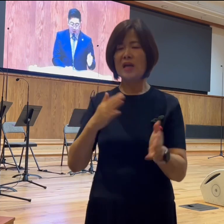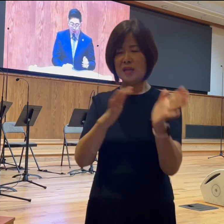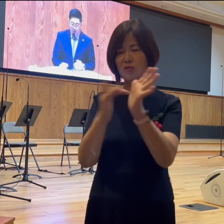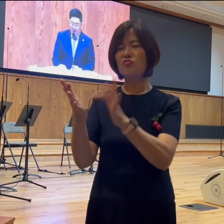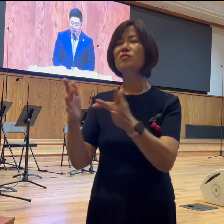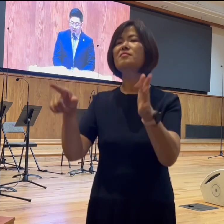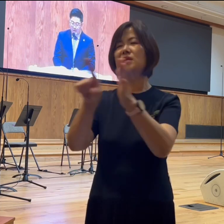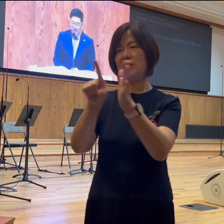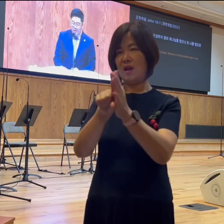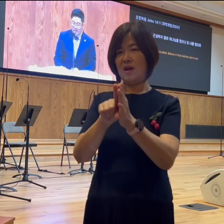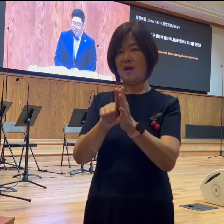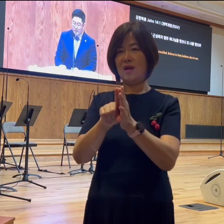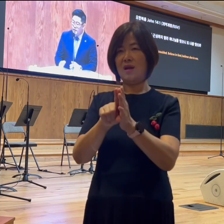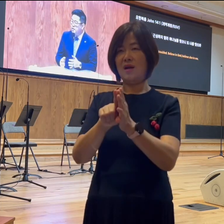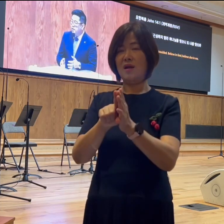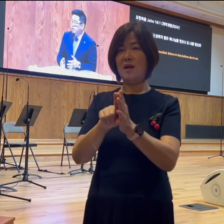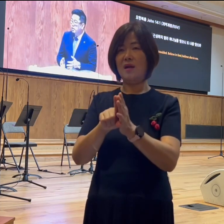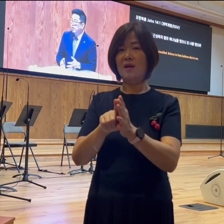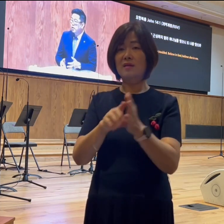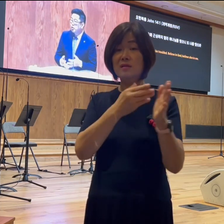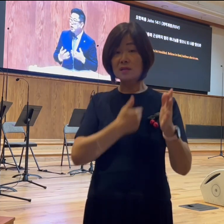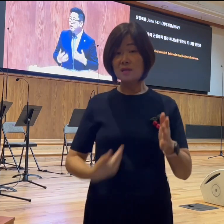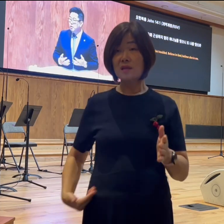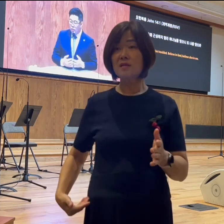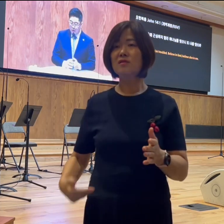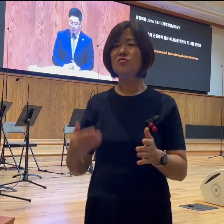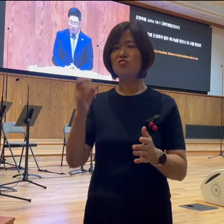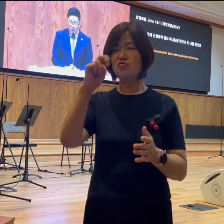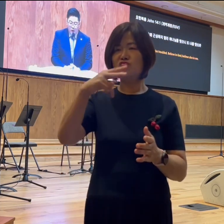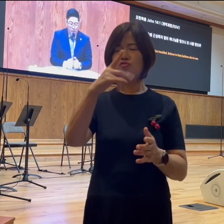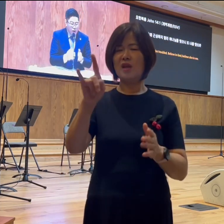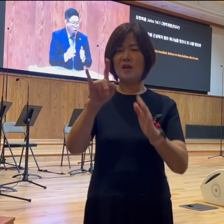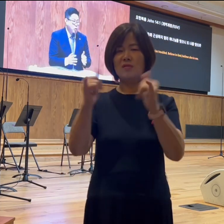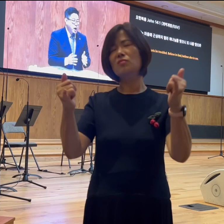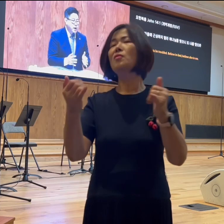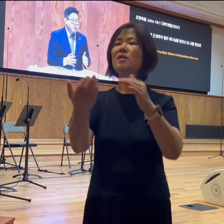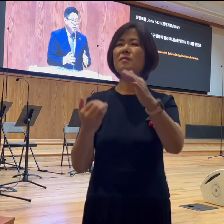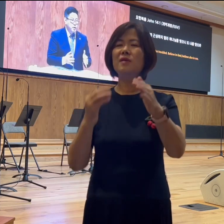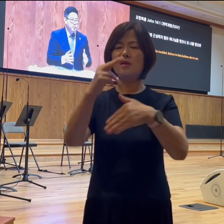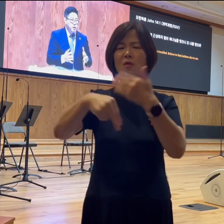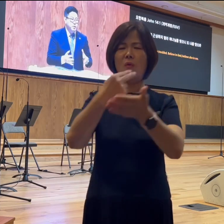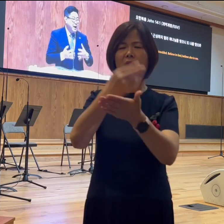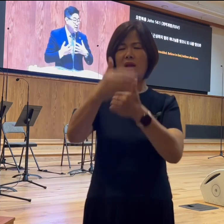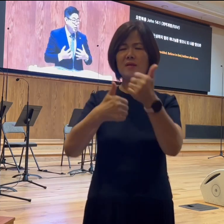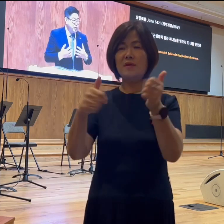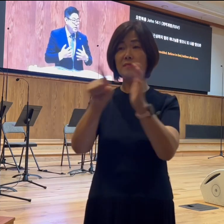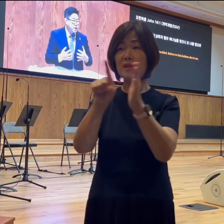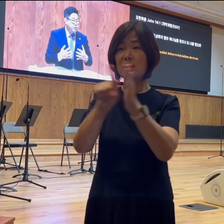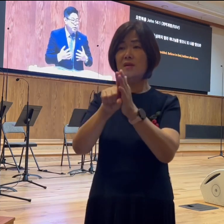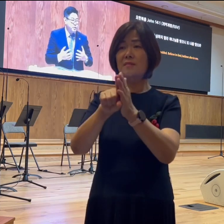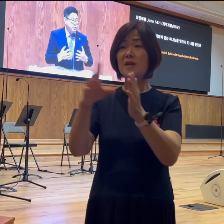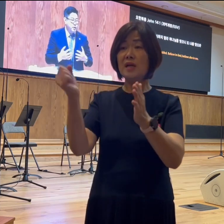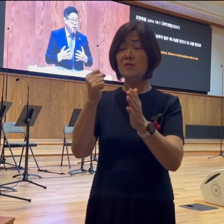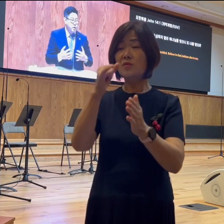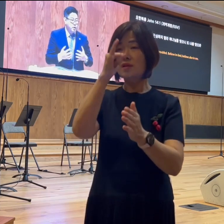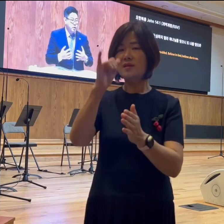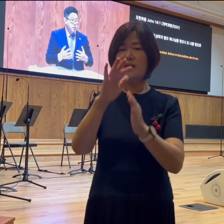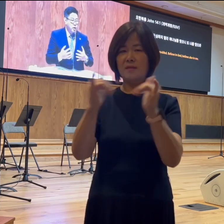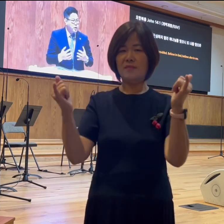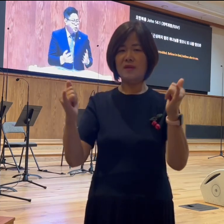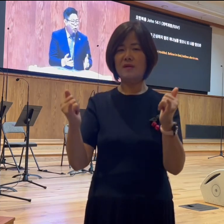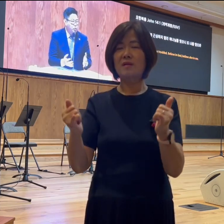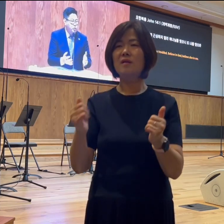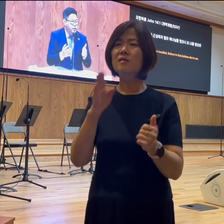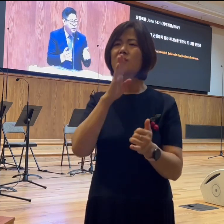믿으라. 제자들은 유대인들로서 이미 여호와 하나님을 믿는 믿음을 가지고 있는 사람들이었습니다.